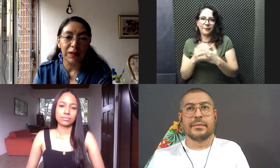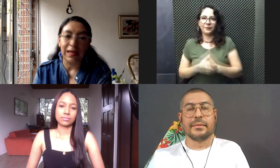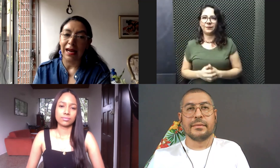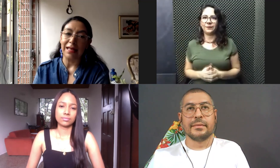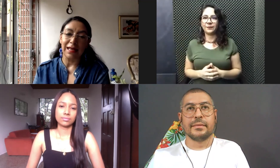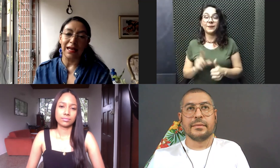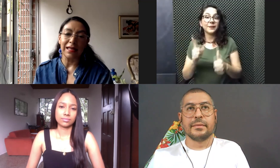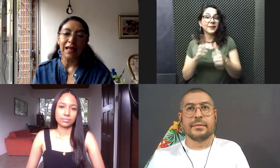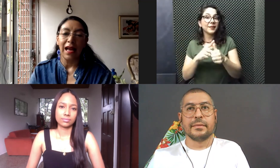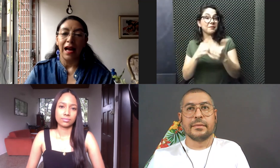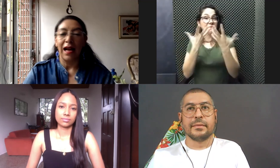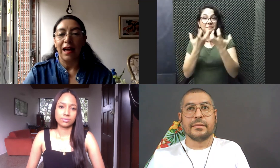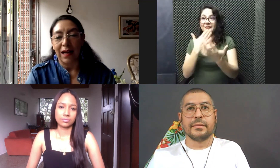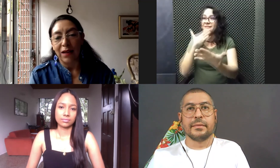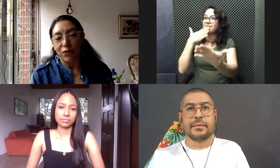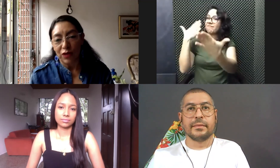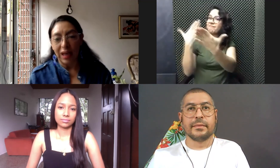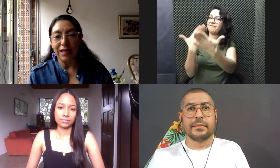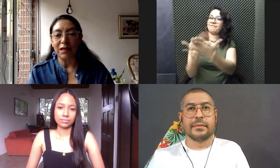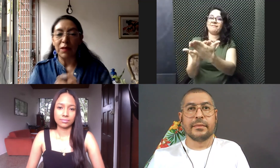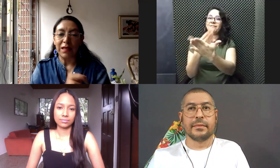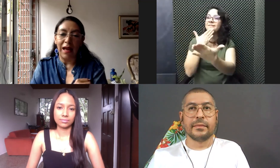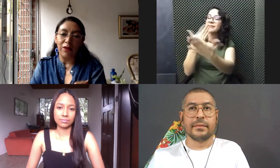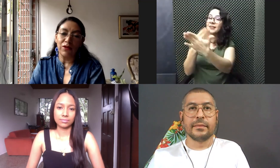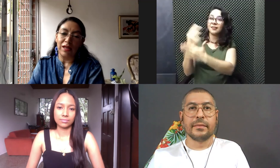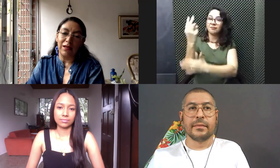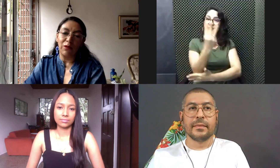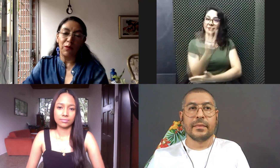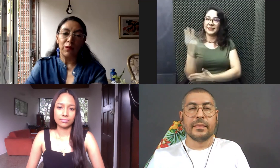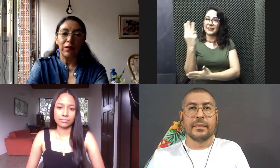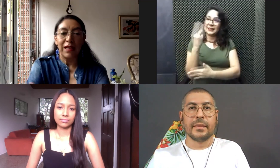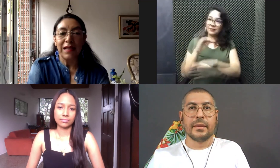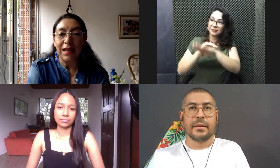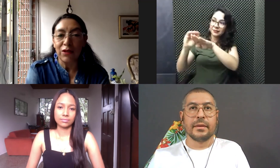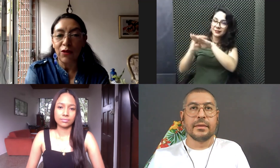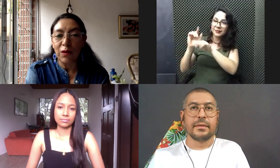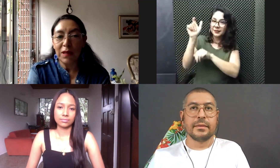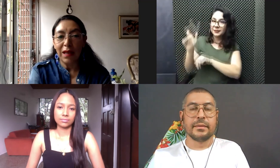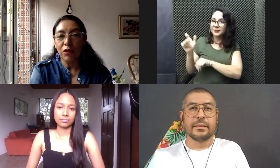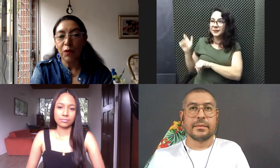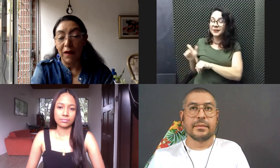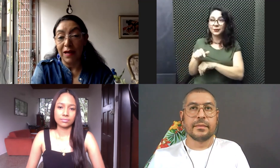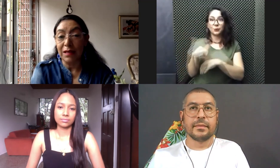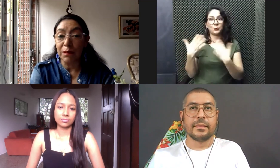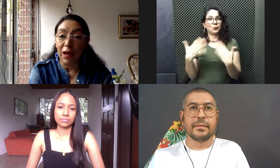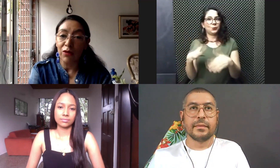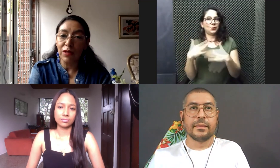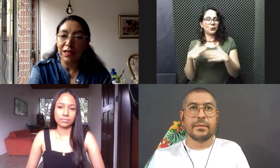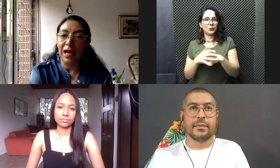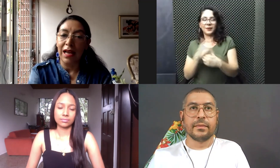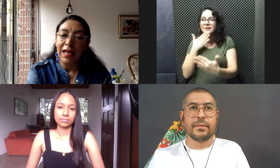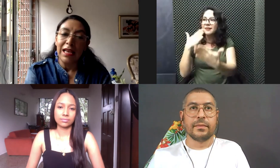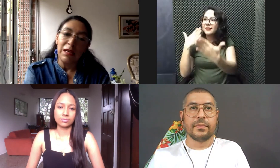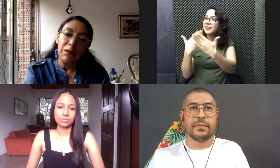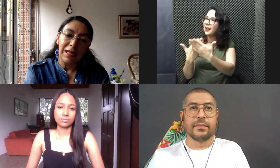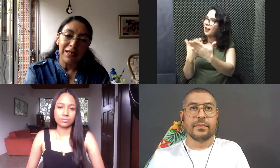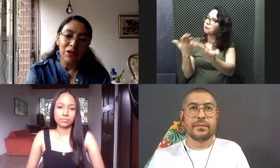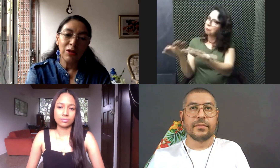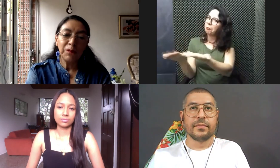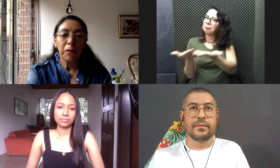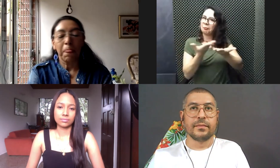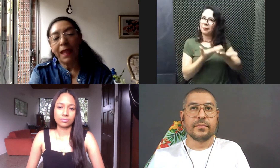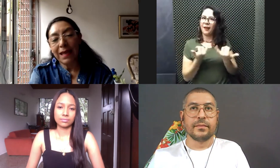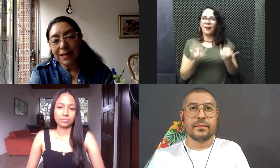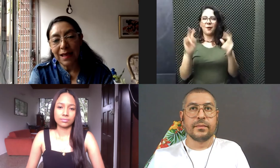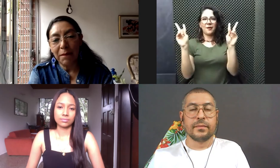quiero pues agradecerles a los 3 invitados, a este grupo tan selecto de invitados por haber aceptado nuestra